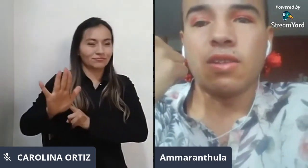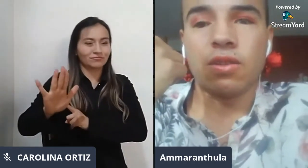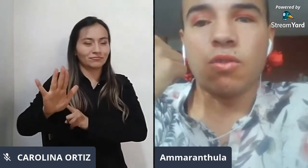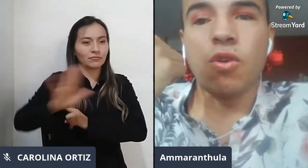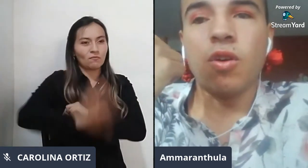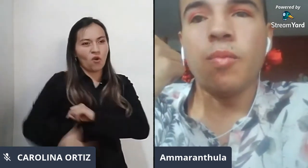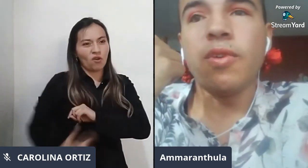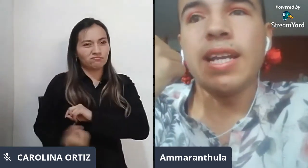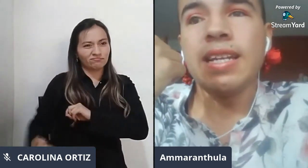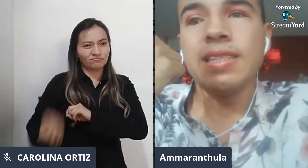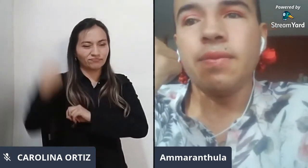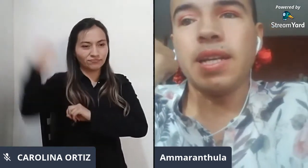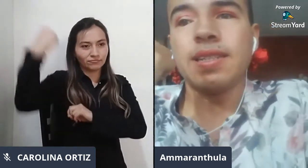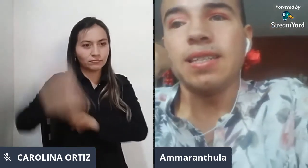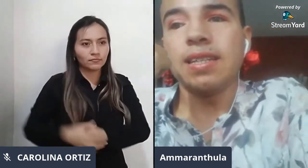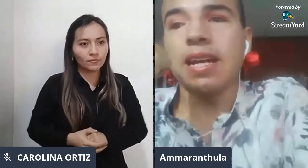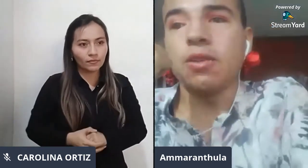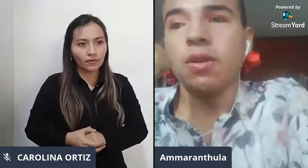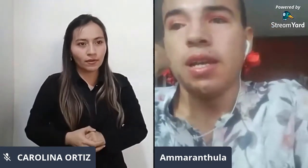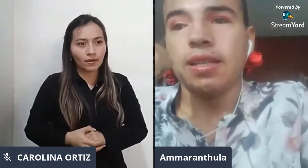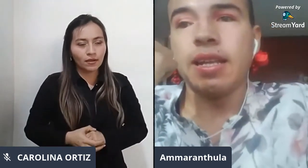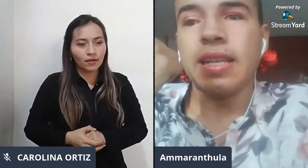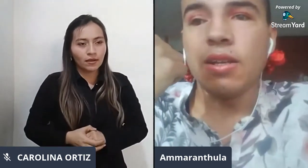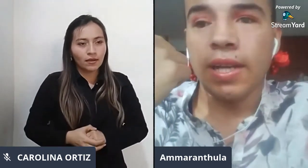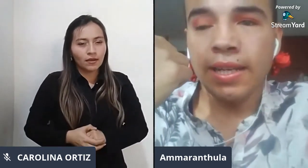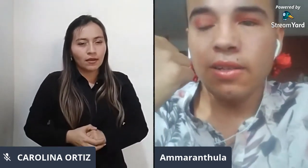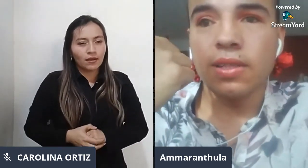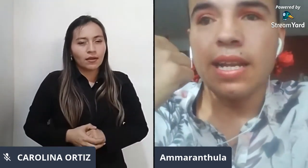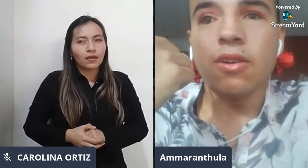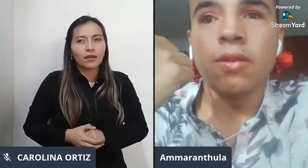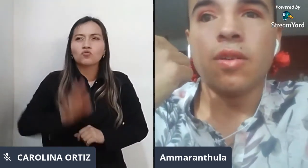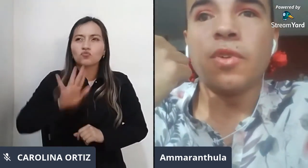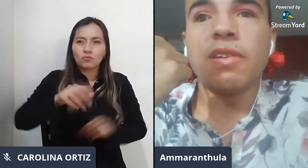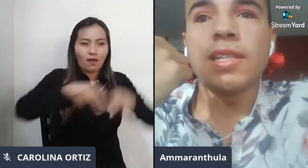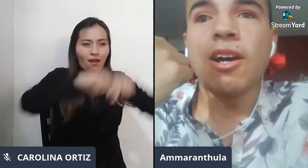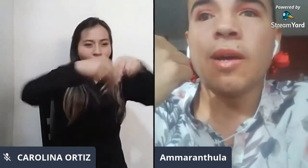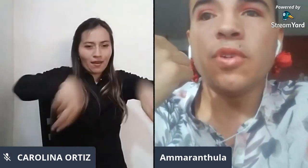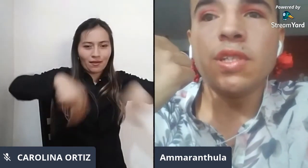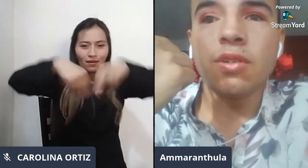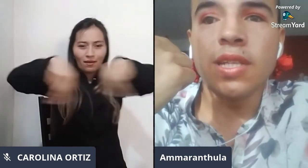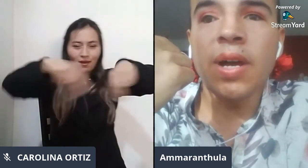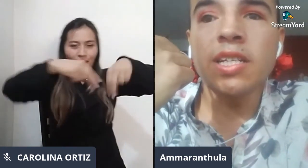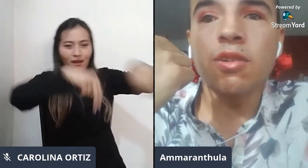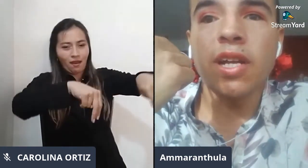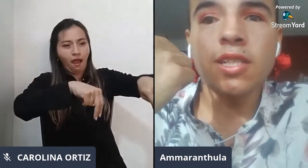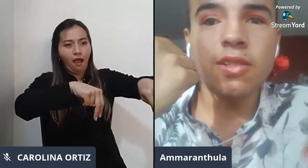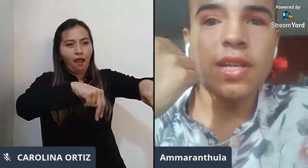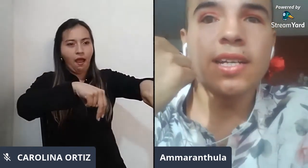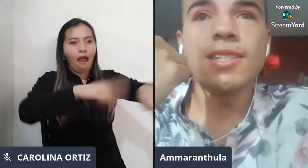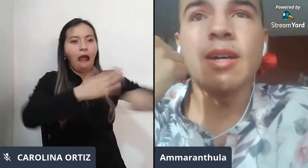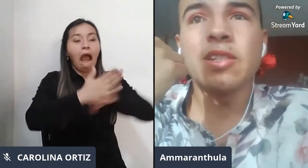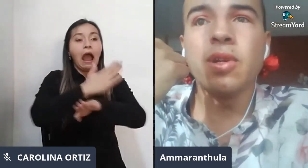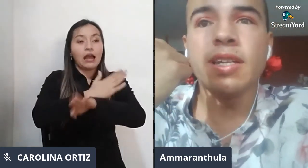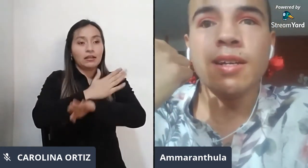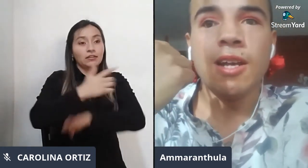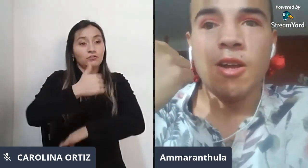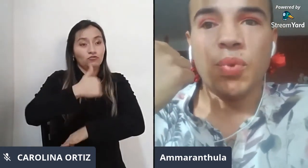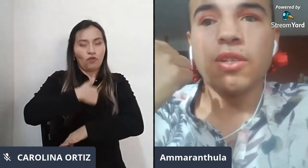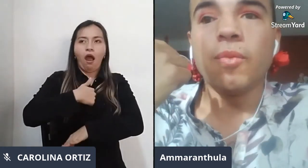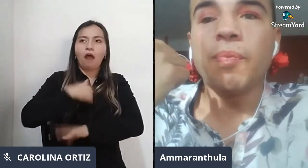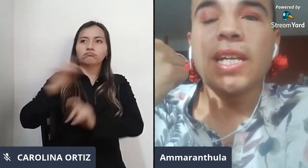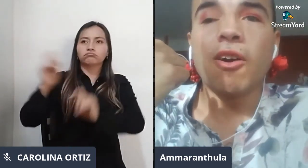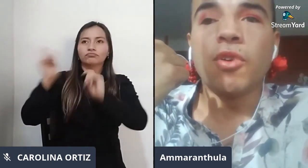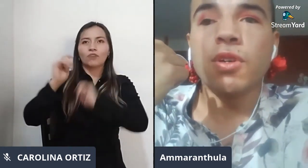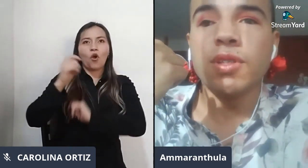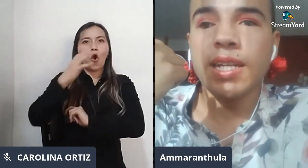sentir cómo eran las diferencias de trato de los géneros. Claro, como yo había estado en la posición de man y yo había recibido una crianza masculina, pues